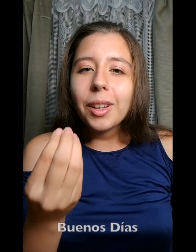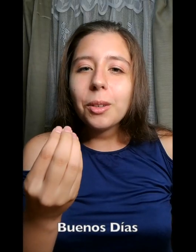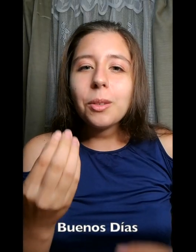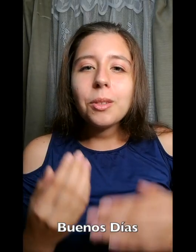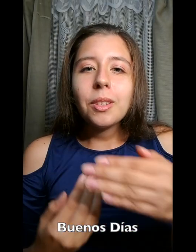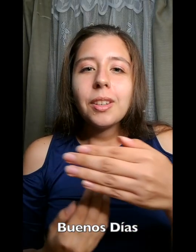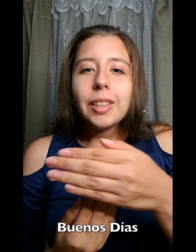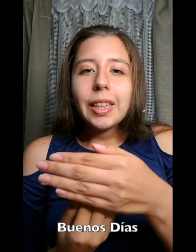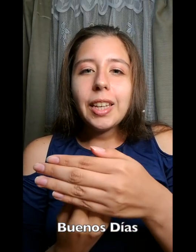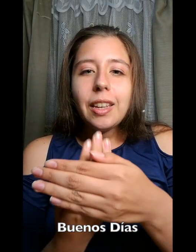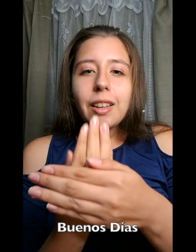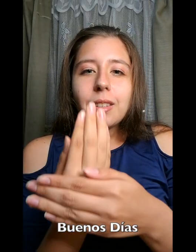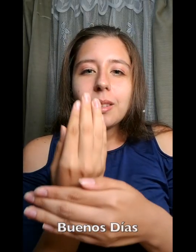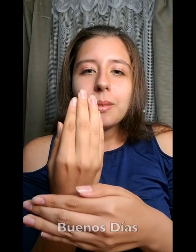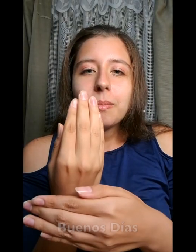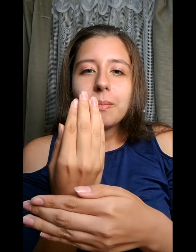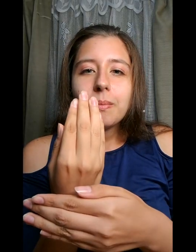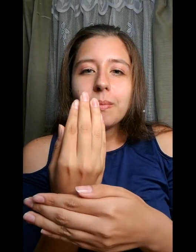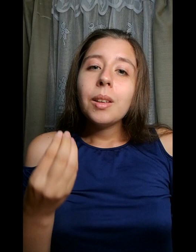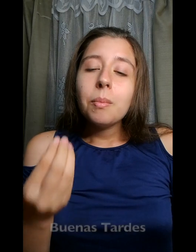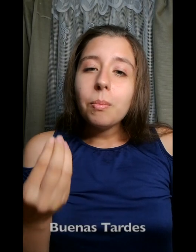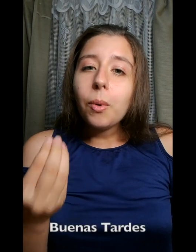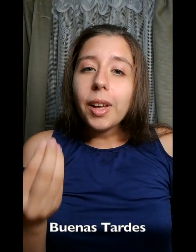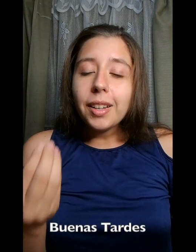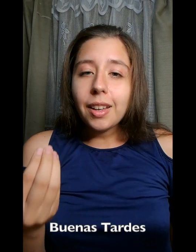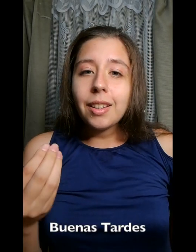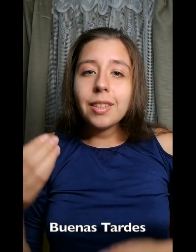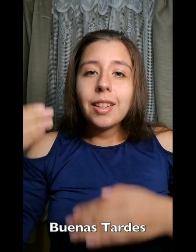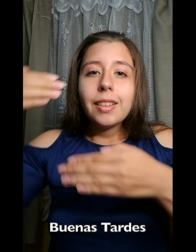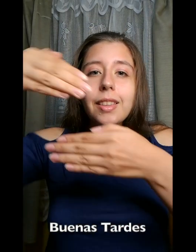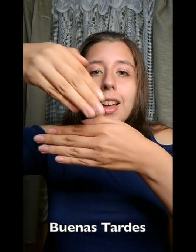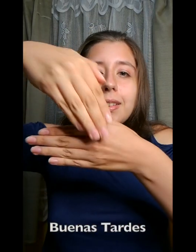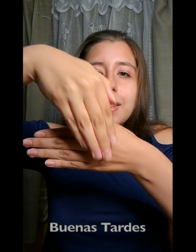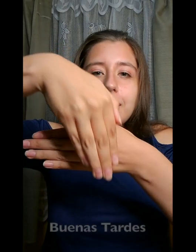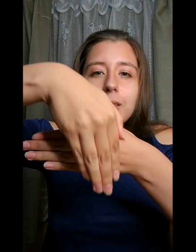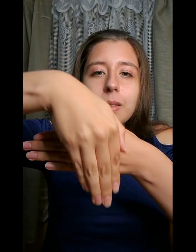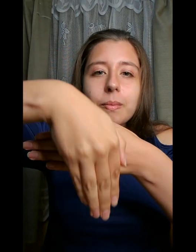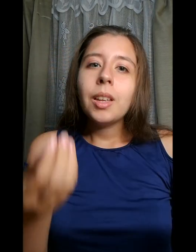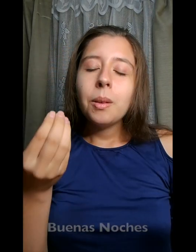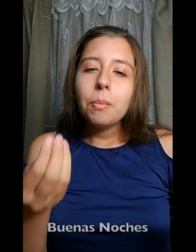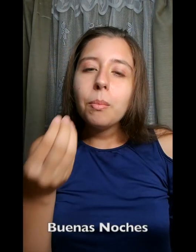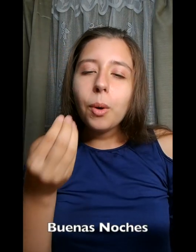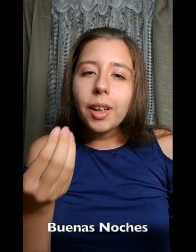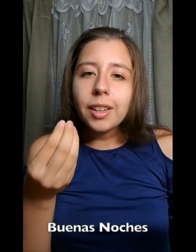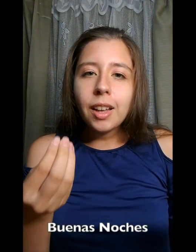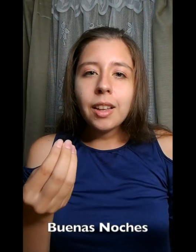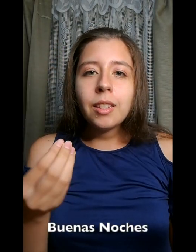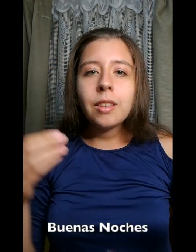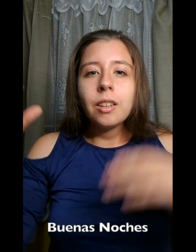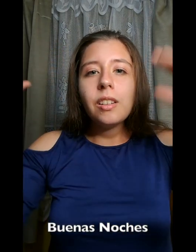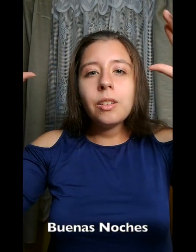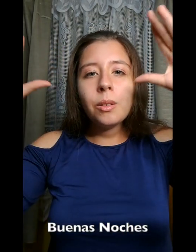Buenos días, buenas tardes, buenas